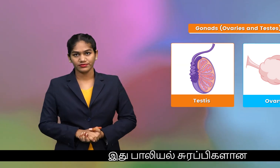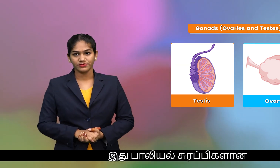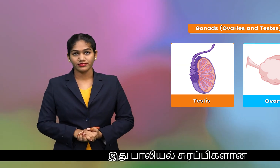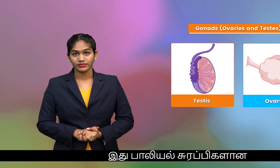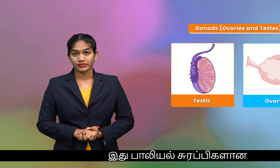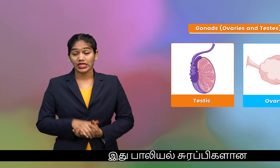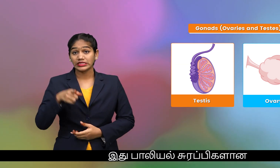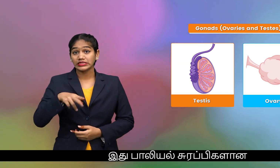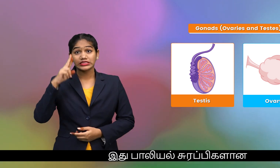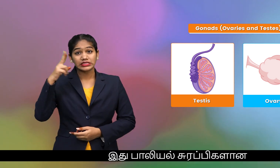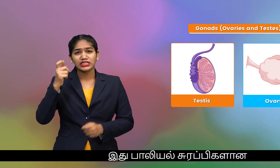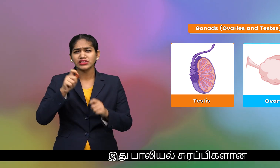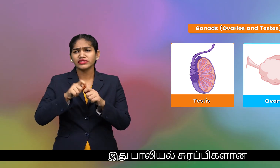இது பாலியல் சுரப்பிகளான